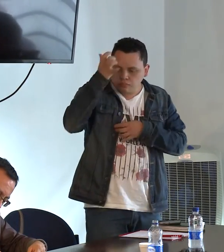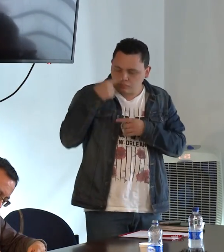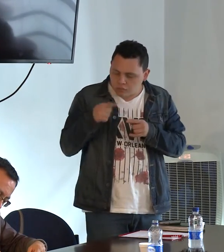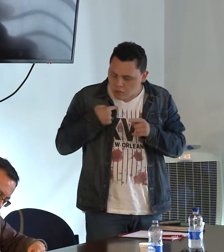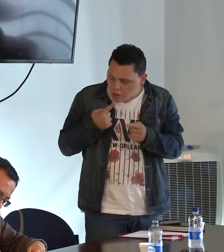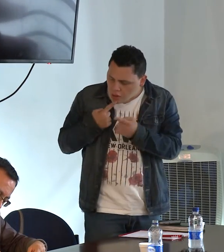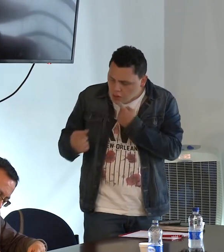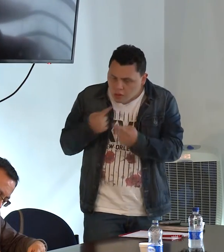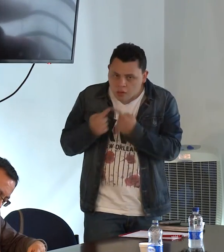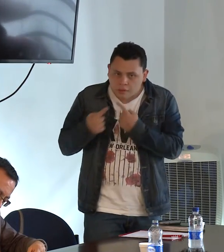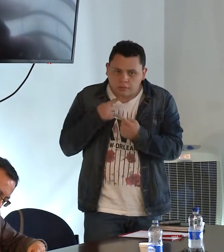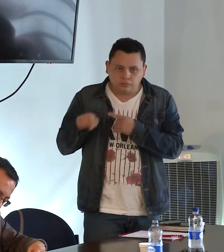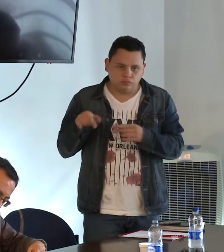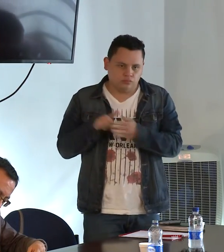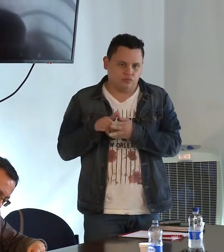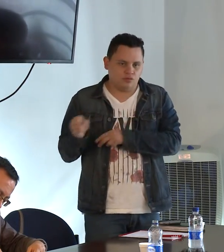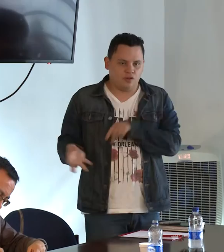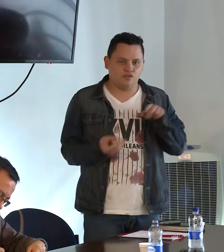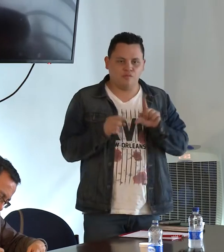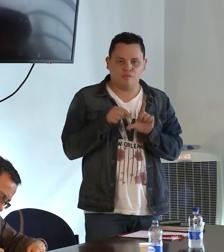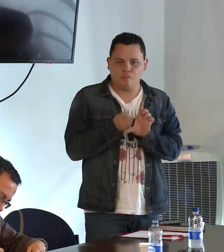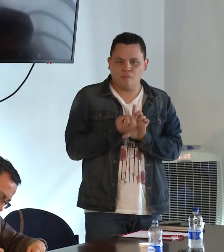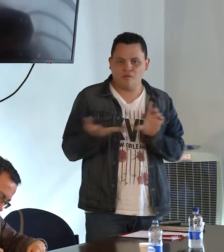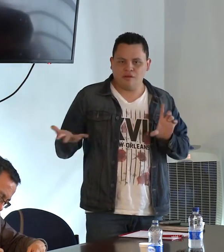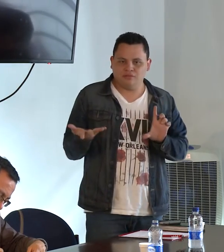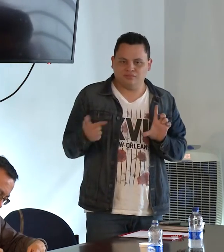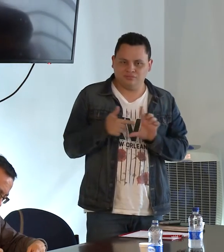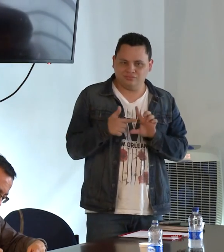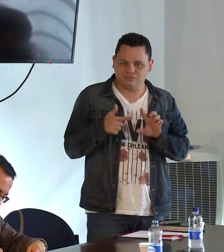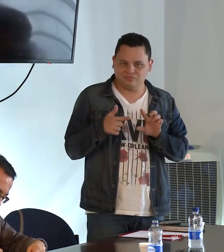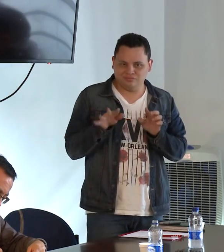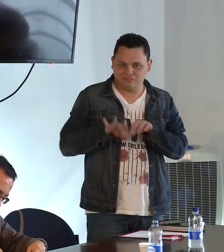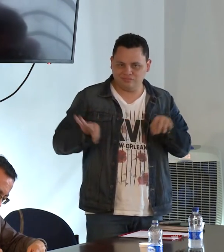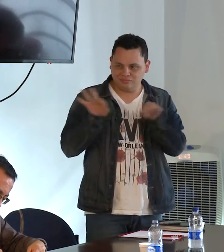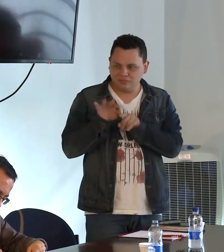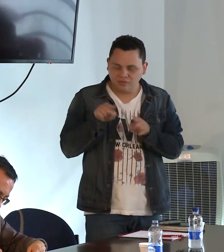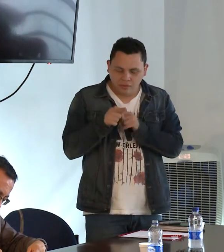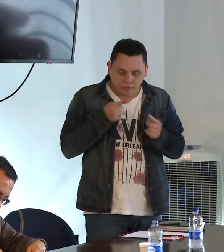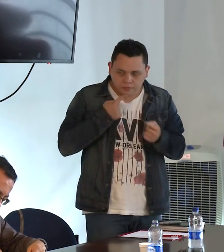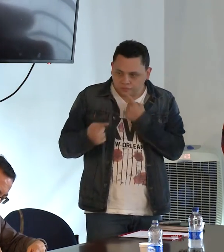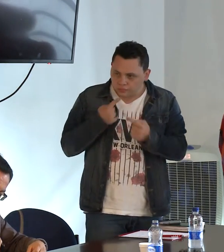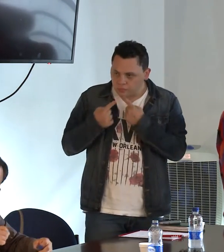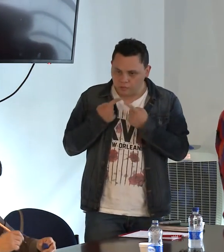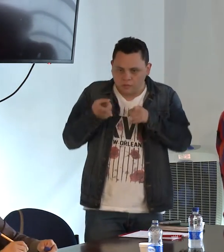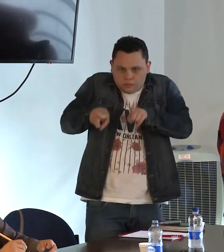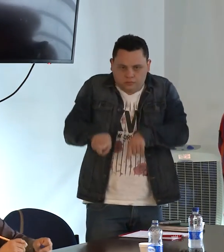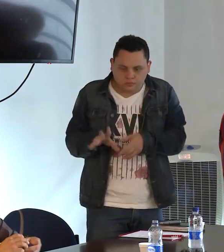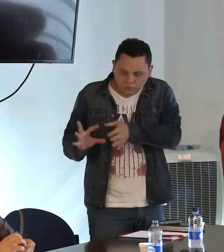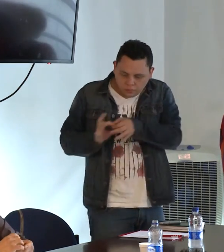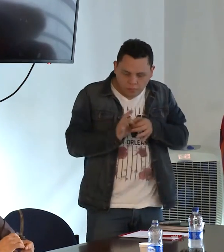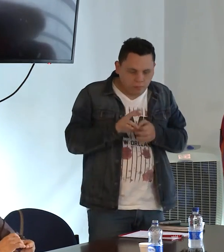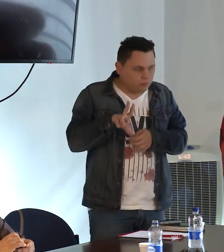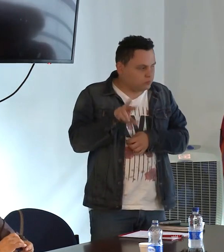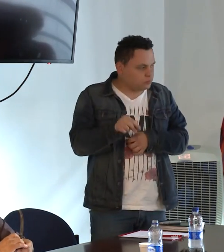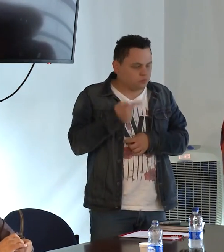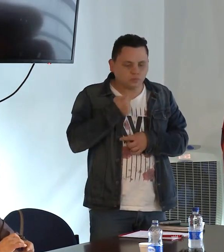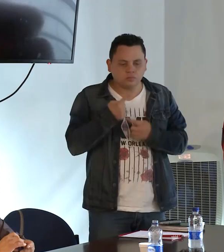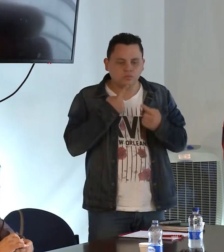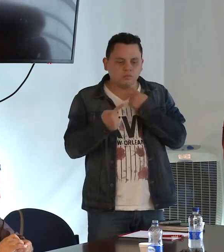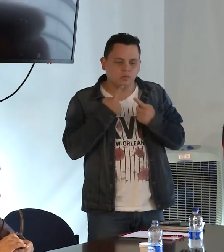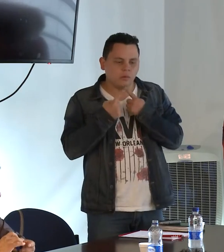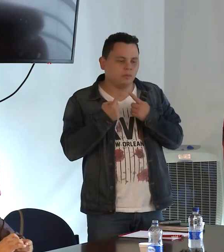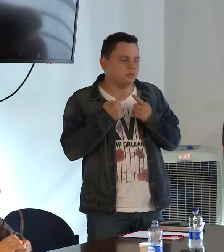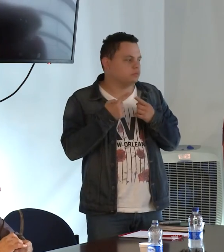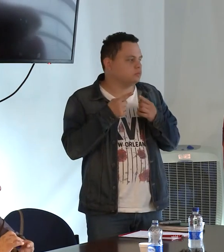es la propuesta pedagógica de la educación popular. Entonces, el diálogo, pero visto también, no como el diálogo